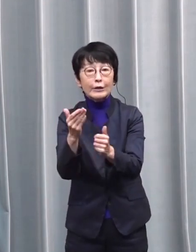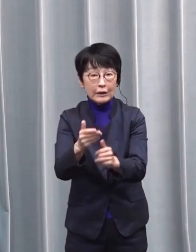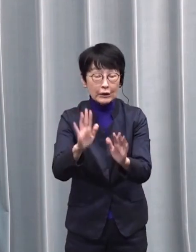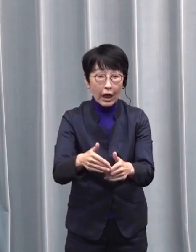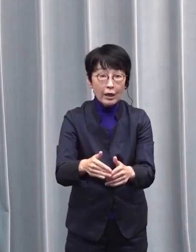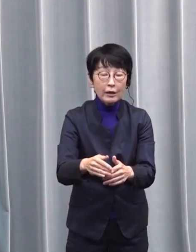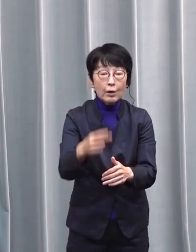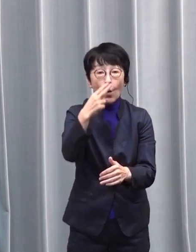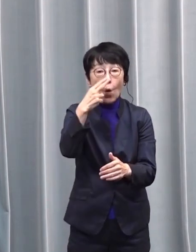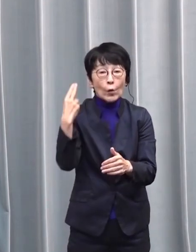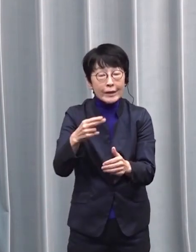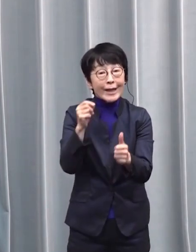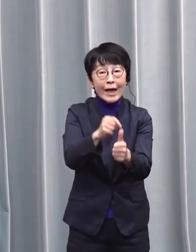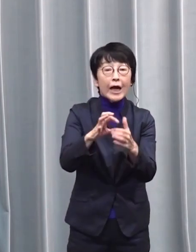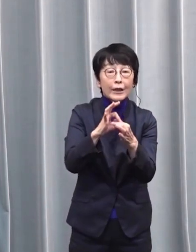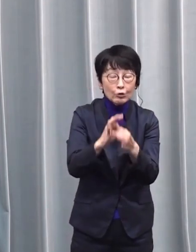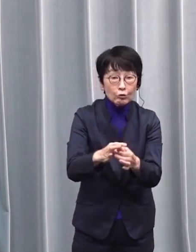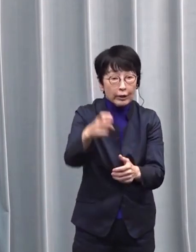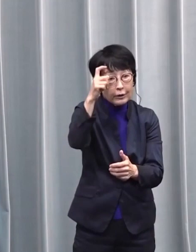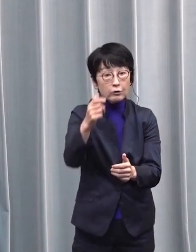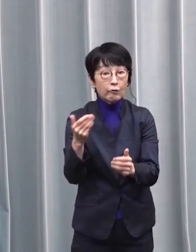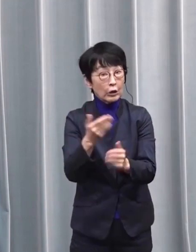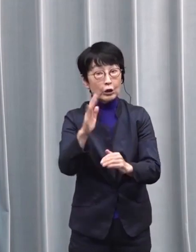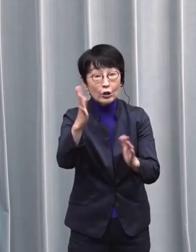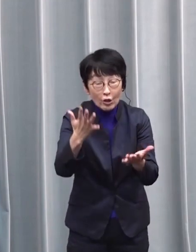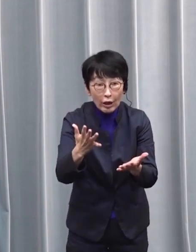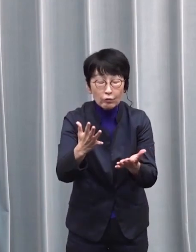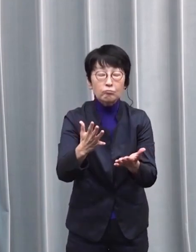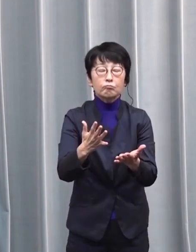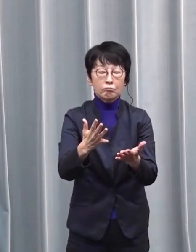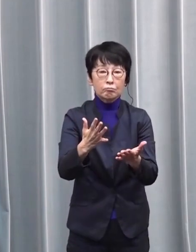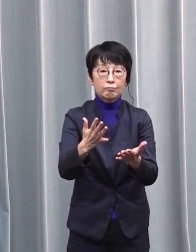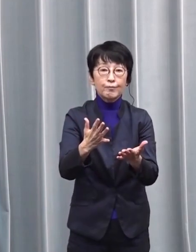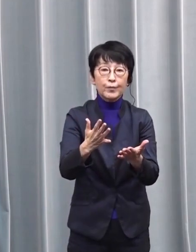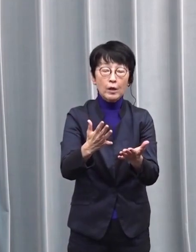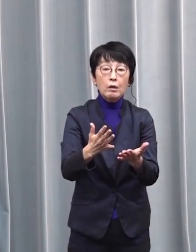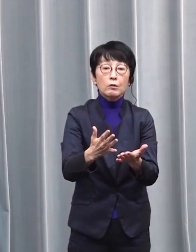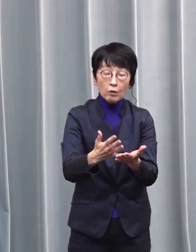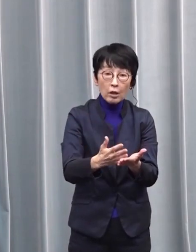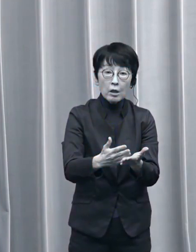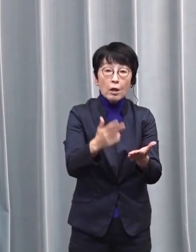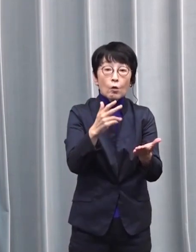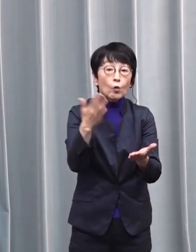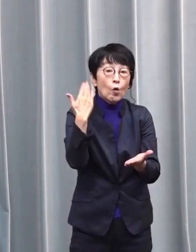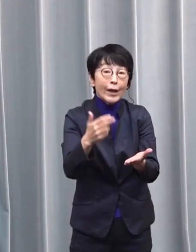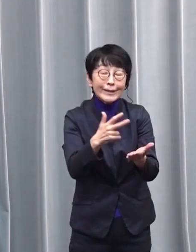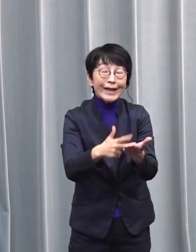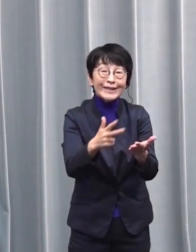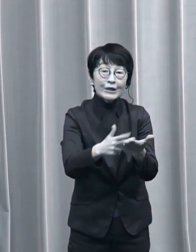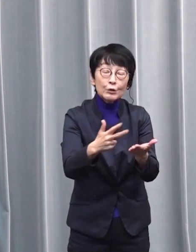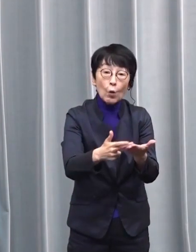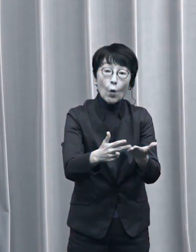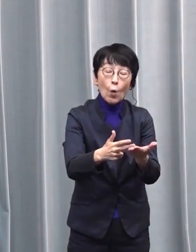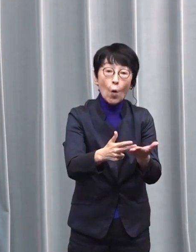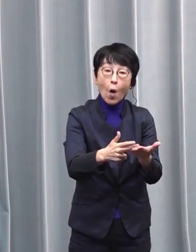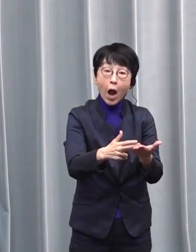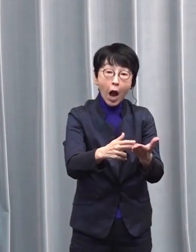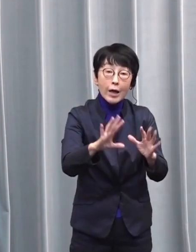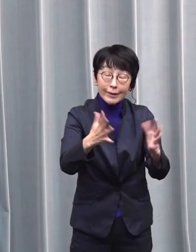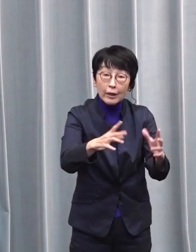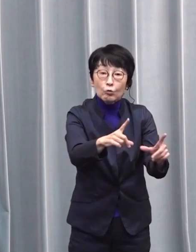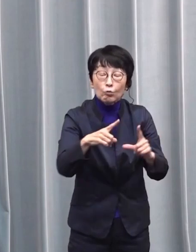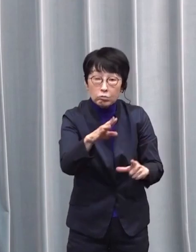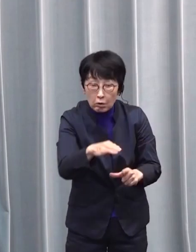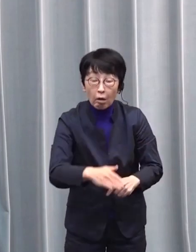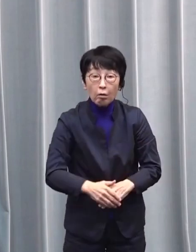抜けた対応だと思います。この間言った資料がなかったということから、なぜ後退したような回答に今なっているのか、それから大島さんの発言に